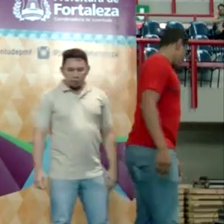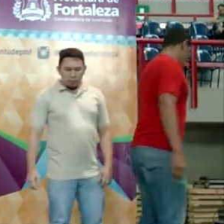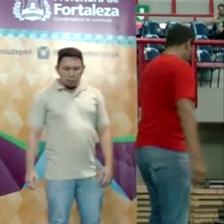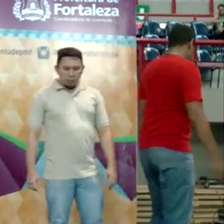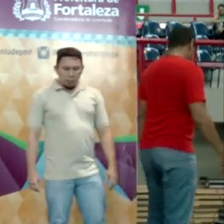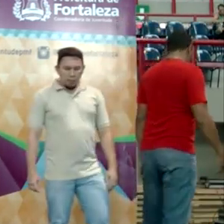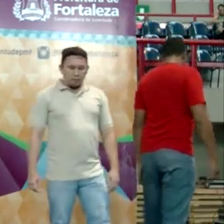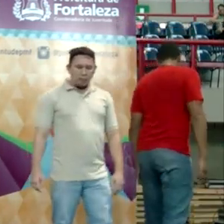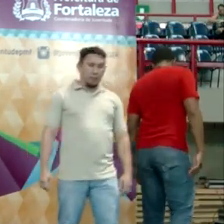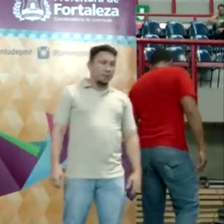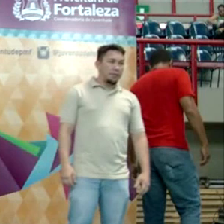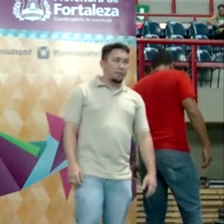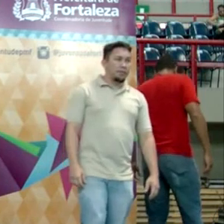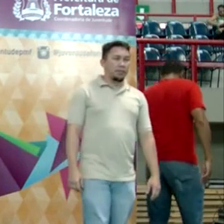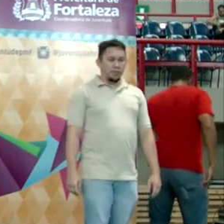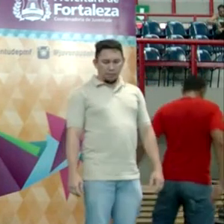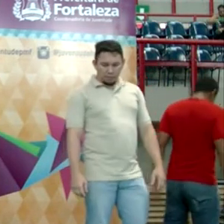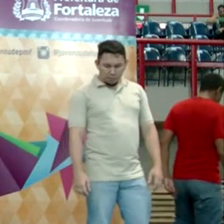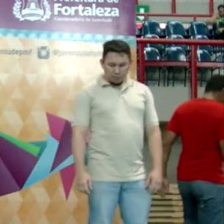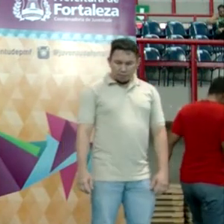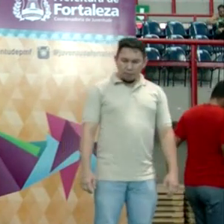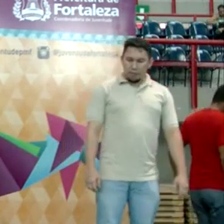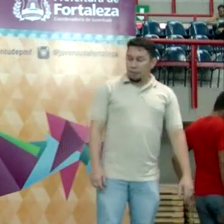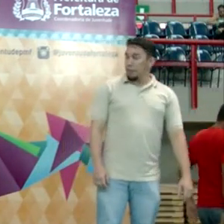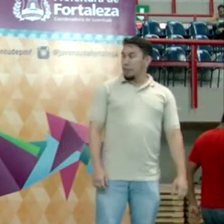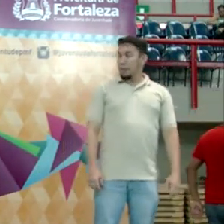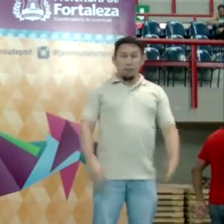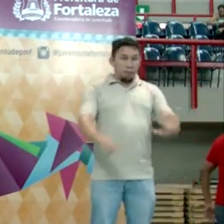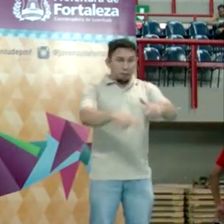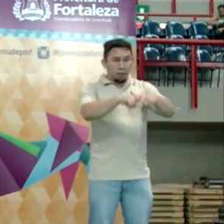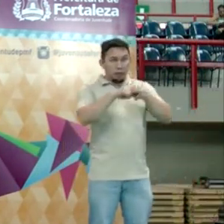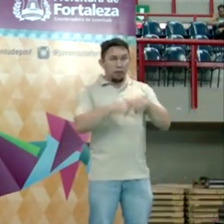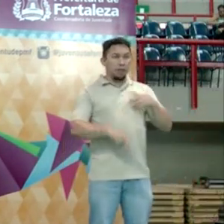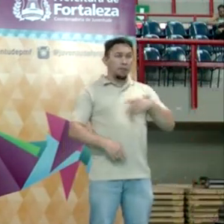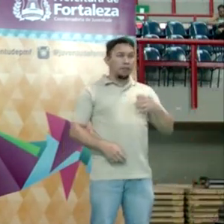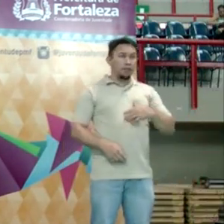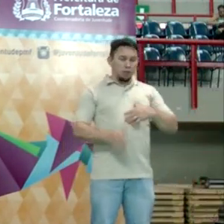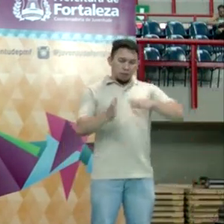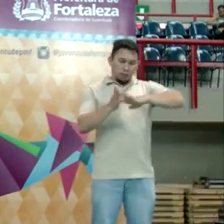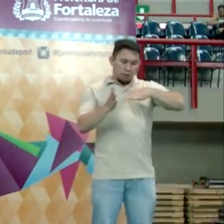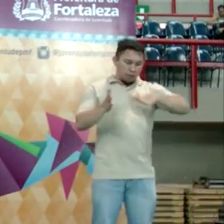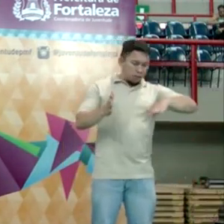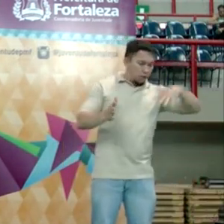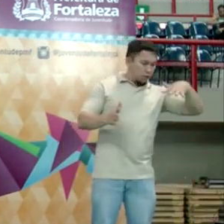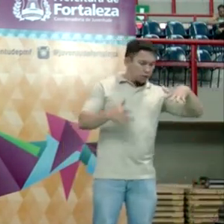velocidade. Olha aí, show de bola. Então, a onda não